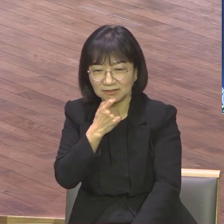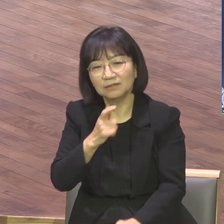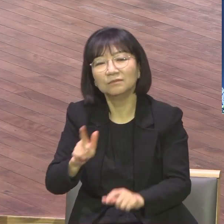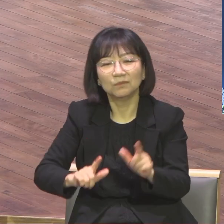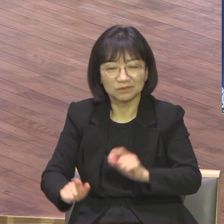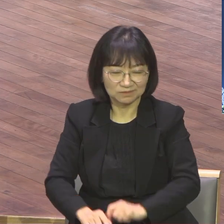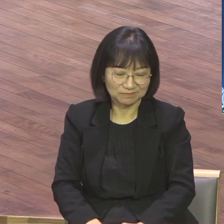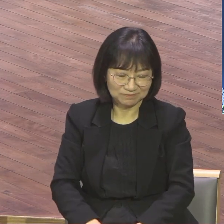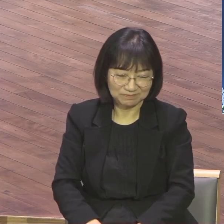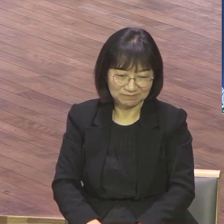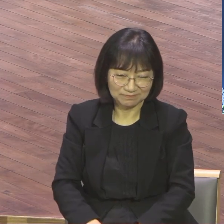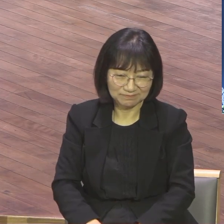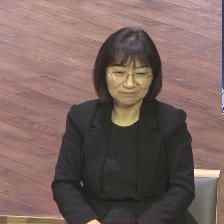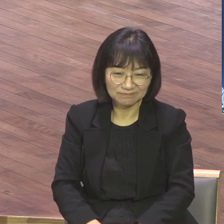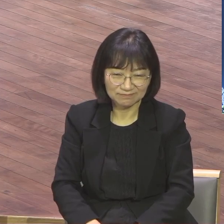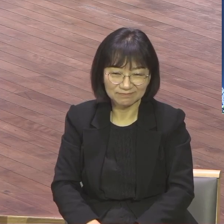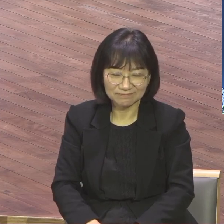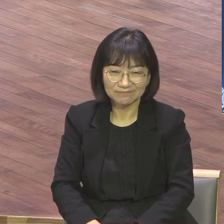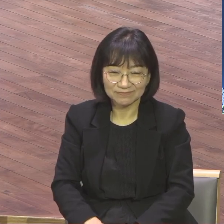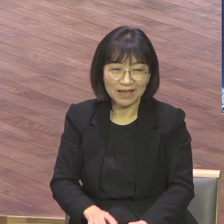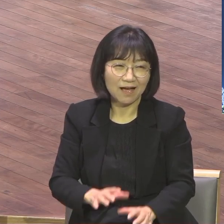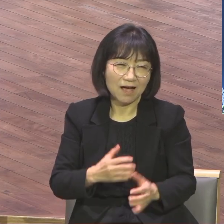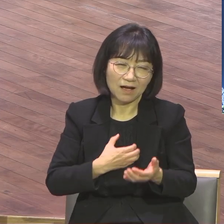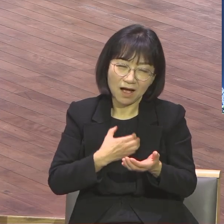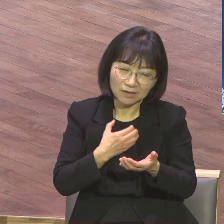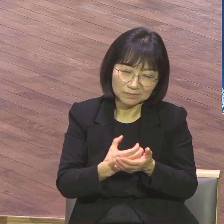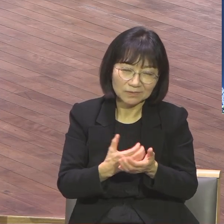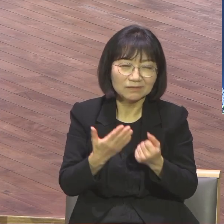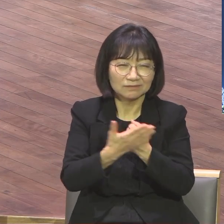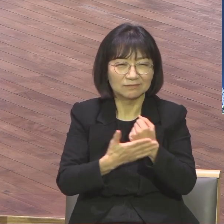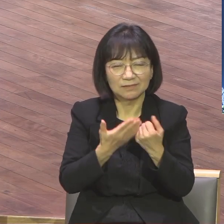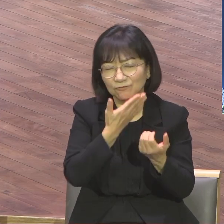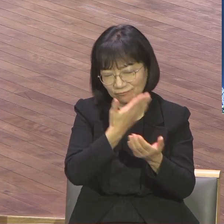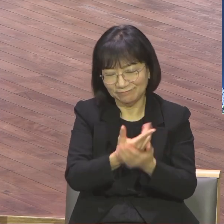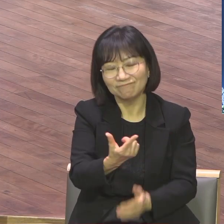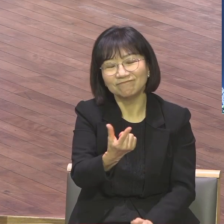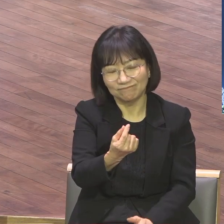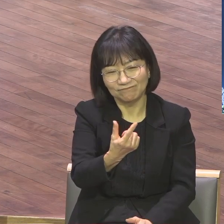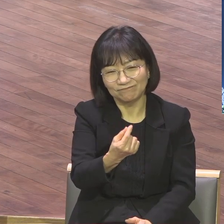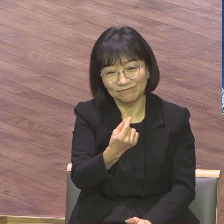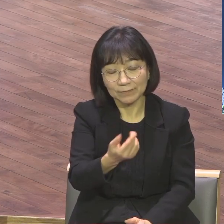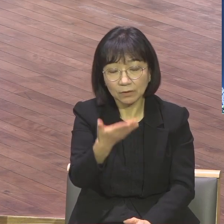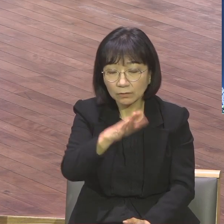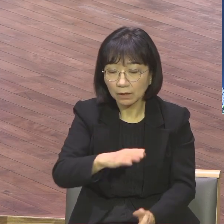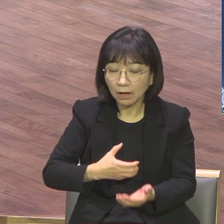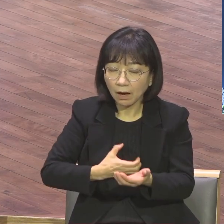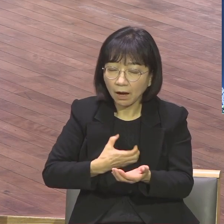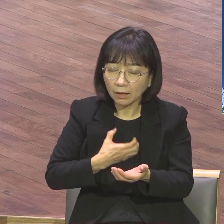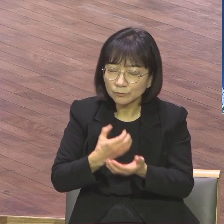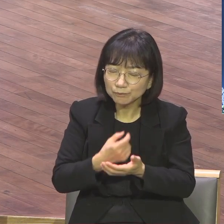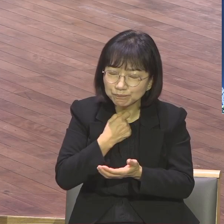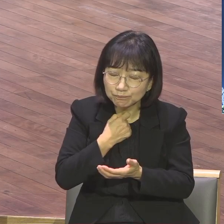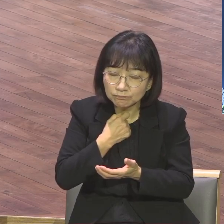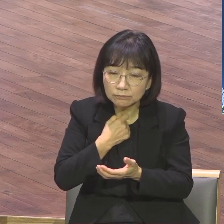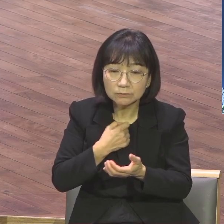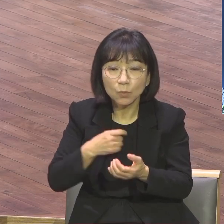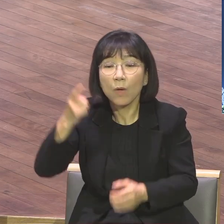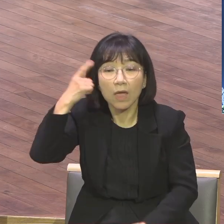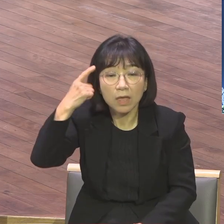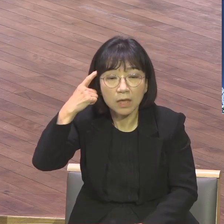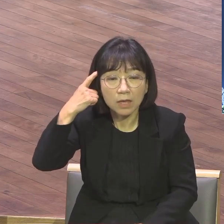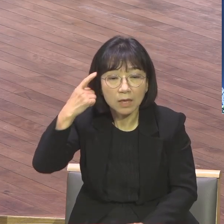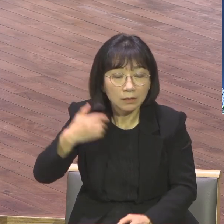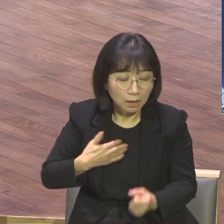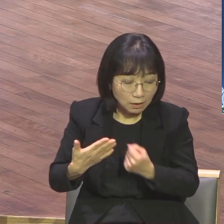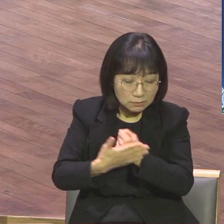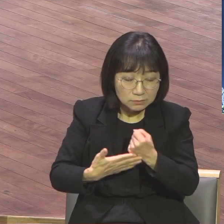감동, 은혜 받는 거 중요하지요. 그런데 감동해야 될 이유가 뭐예요? 내가 은혜를